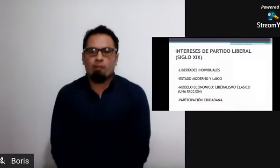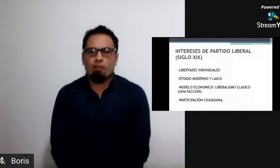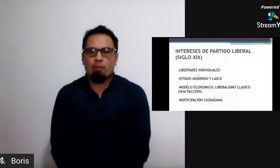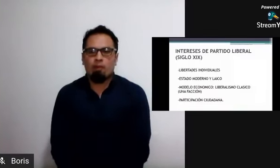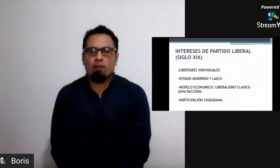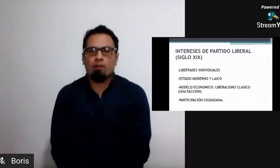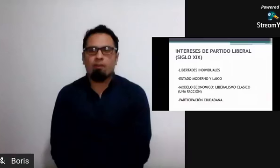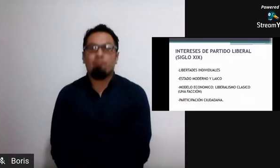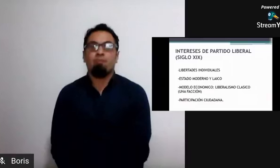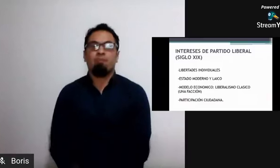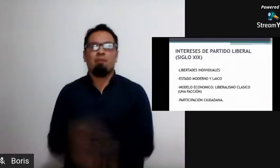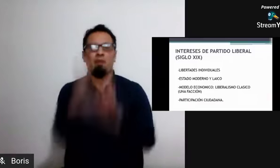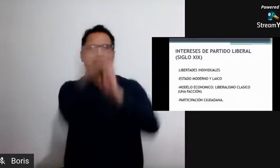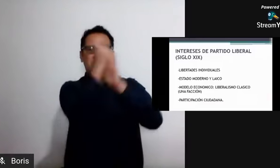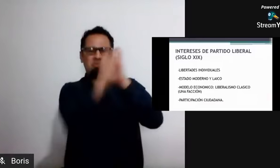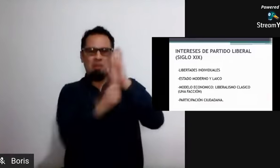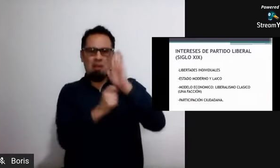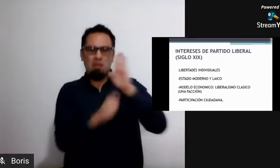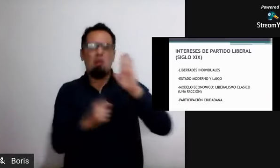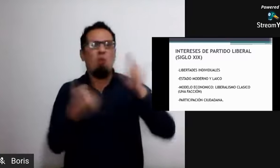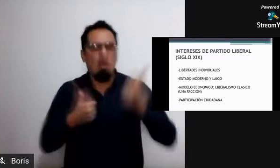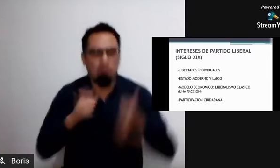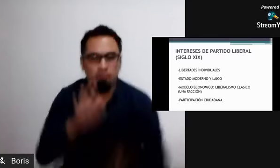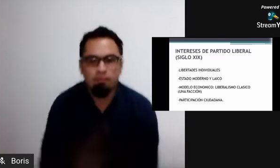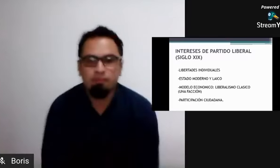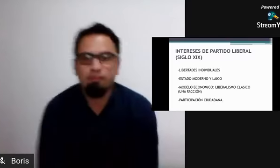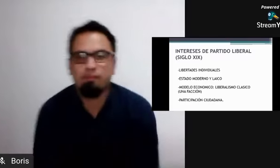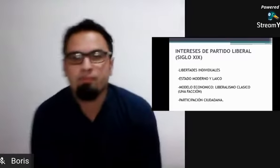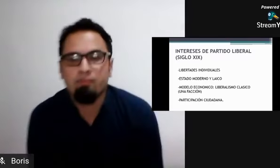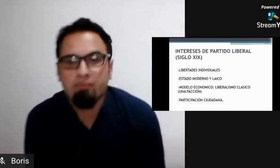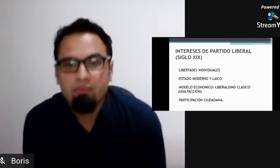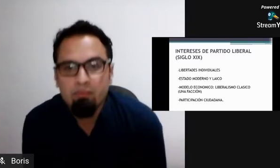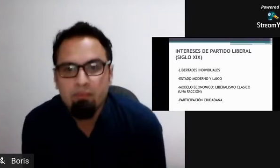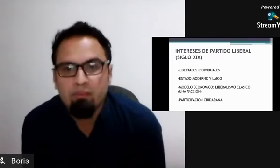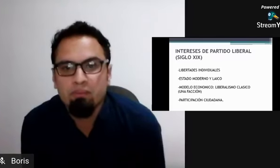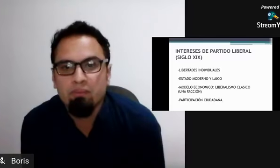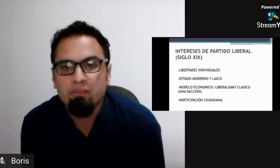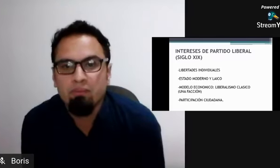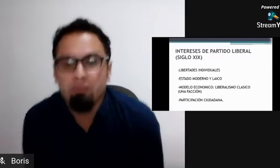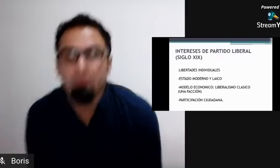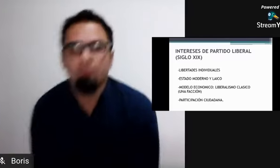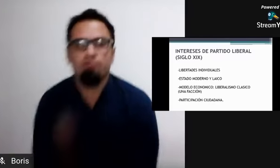Siguiente, por favor. Bueno, algunos de los intereses que tiene el Partido Liberal,